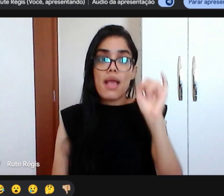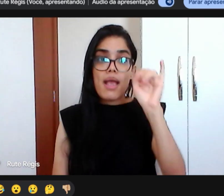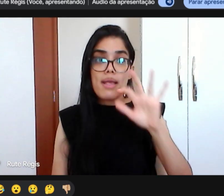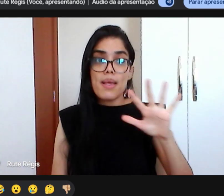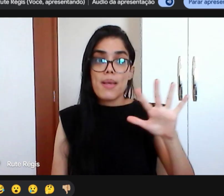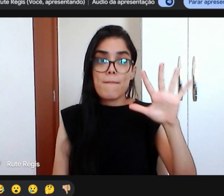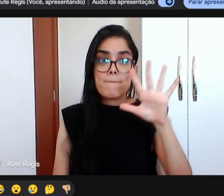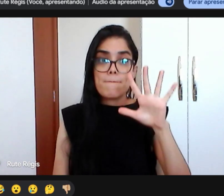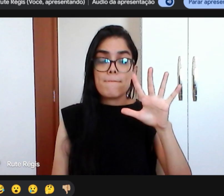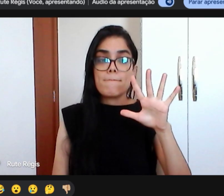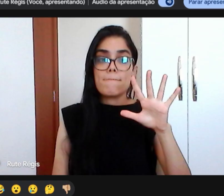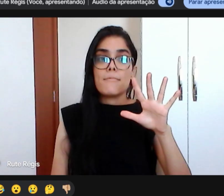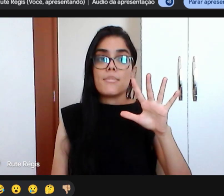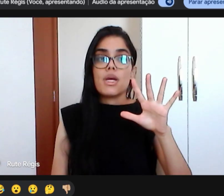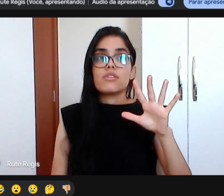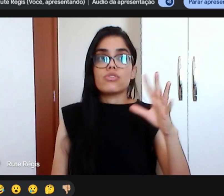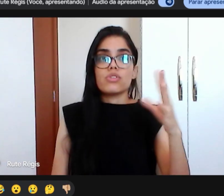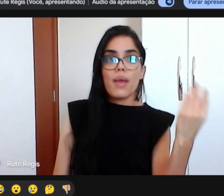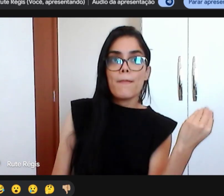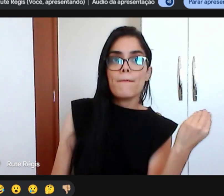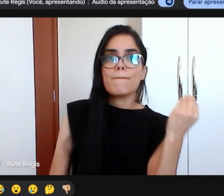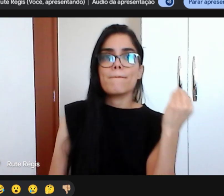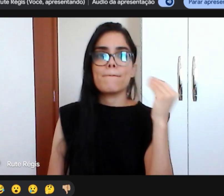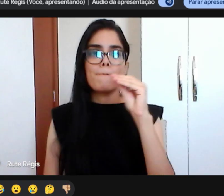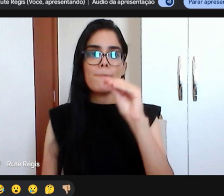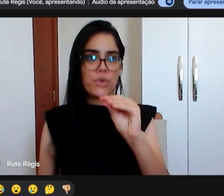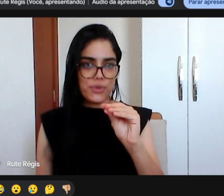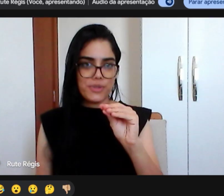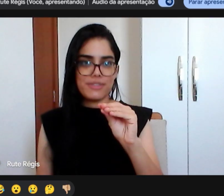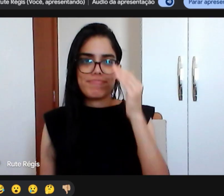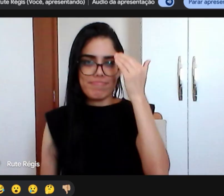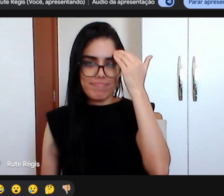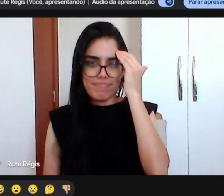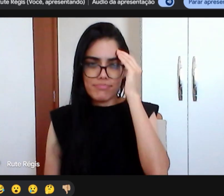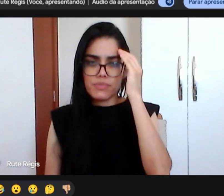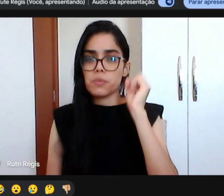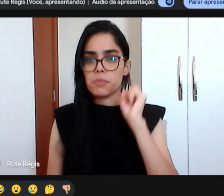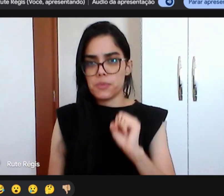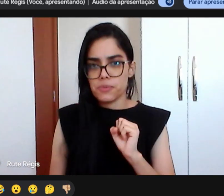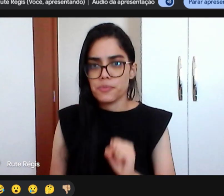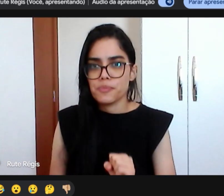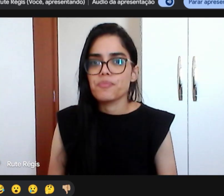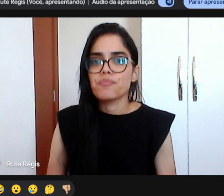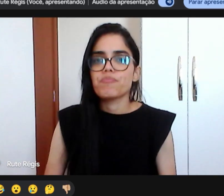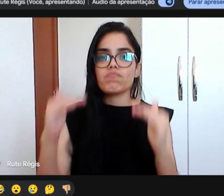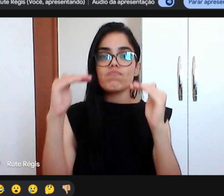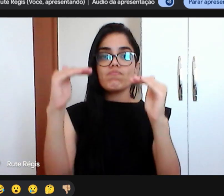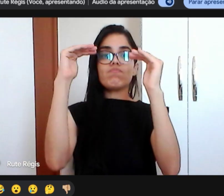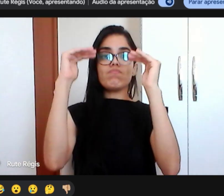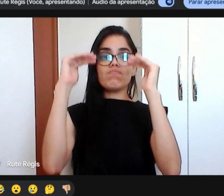né? Também precisam constar, certo?